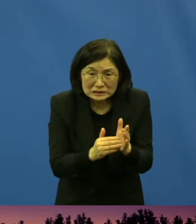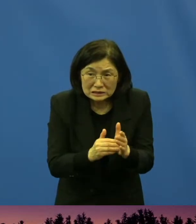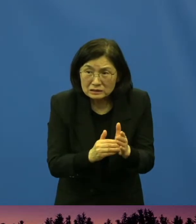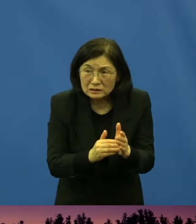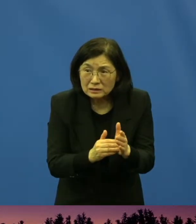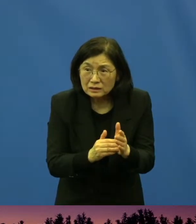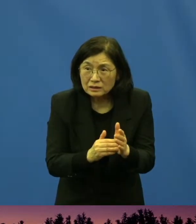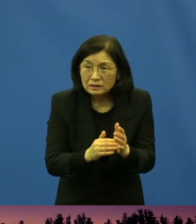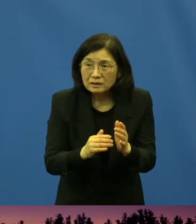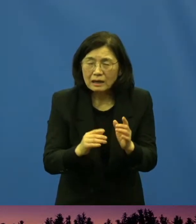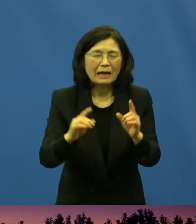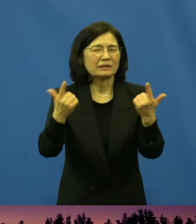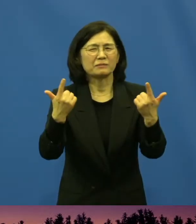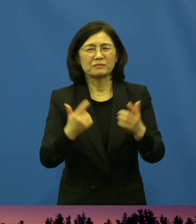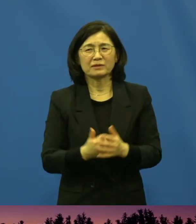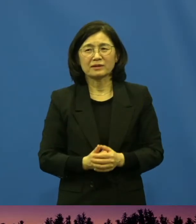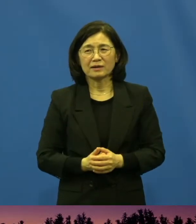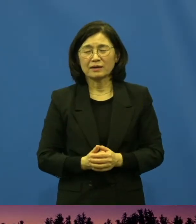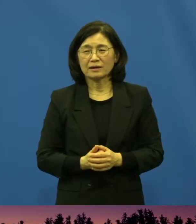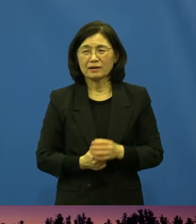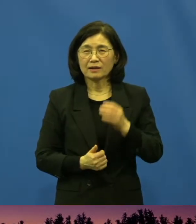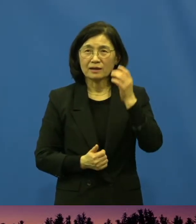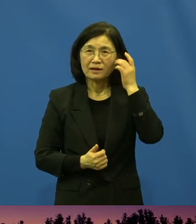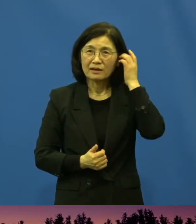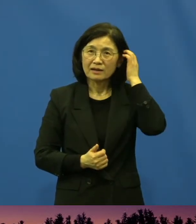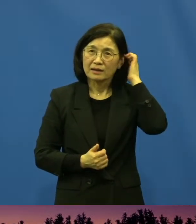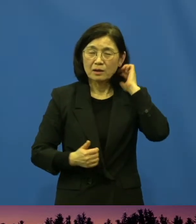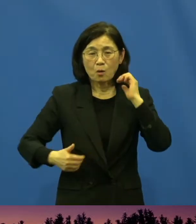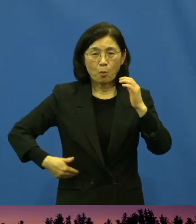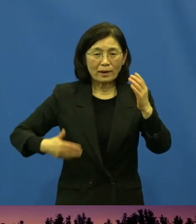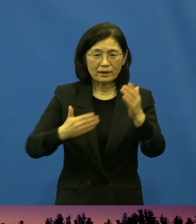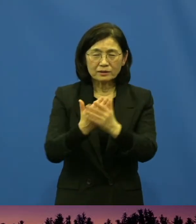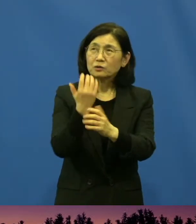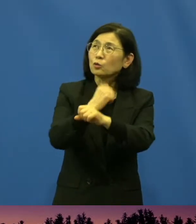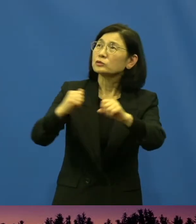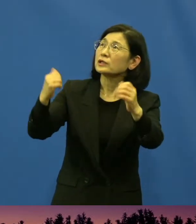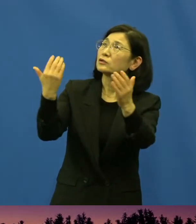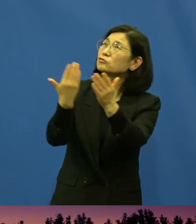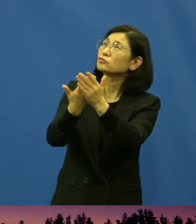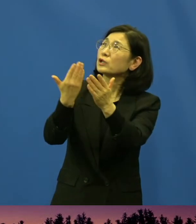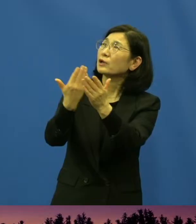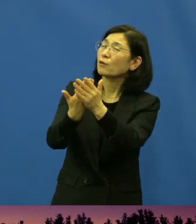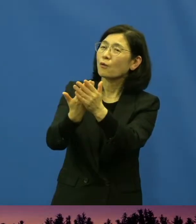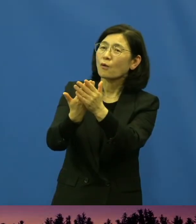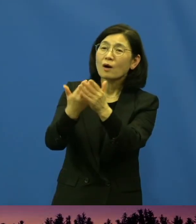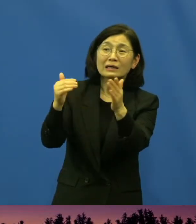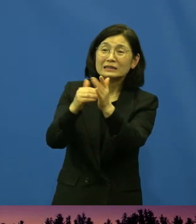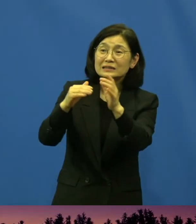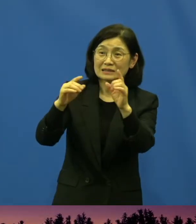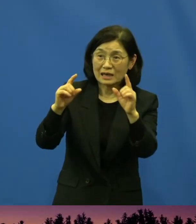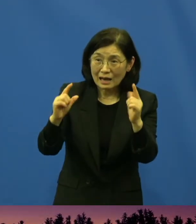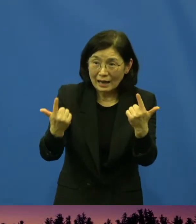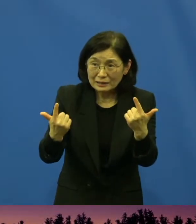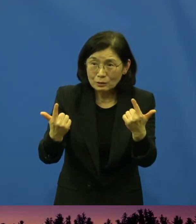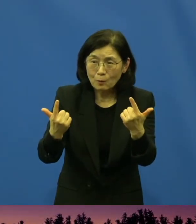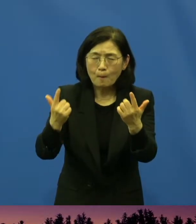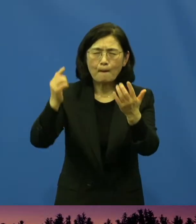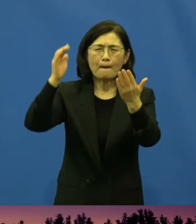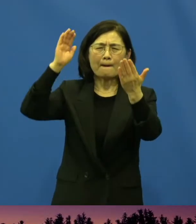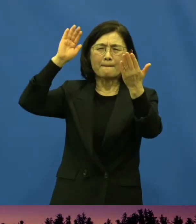여러분, 회개는 과거의 죄에 대한 용서를 구하는 것으로 끝나는 게 아니에요. 회개의 핵심은 미래를 향하는